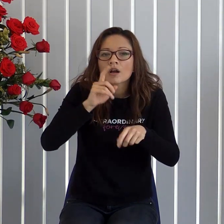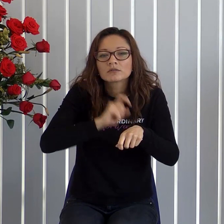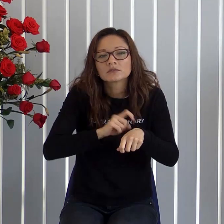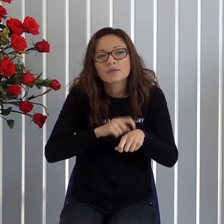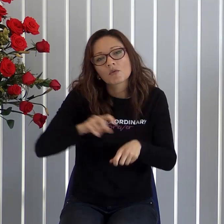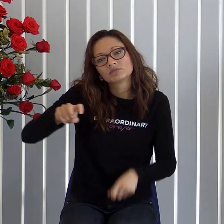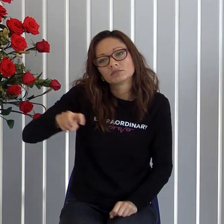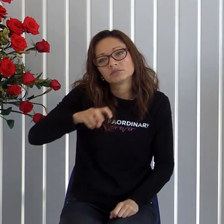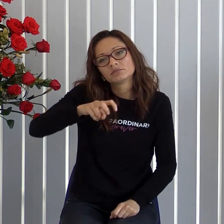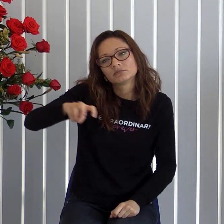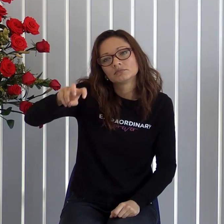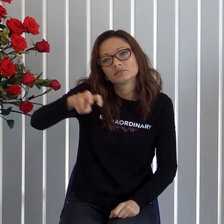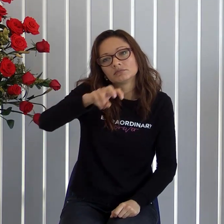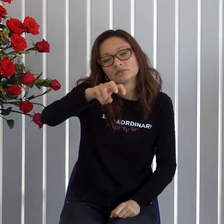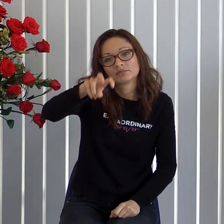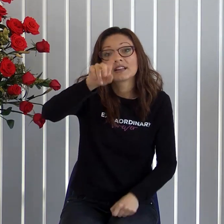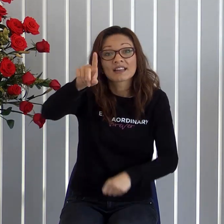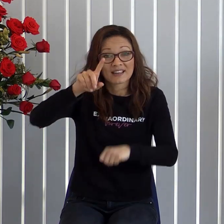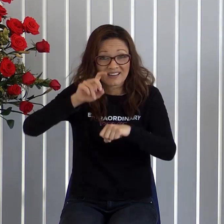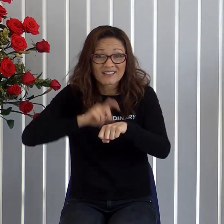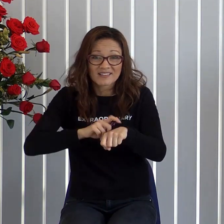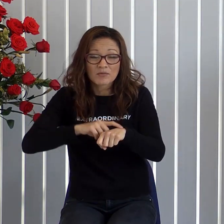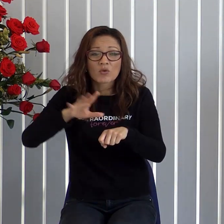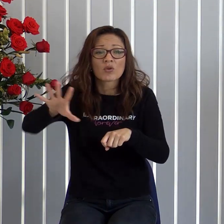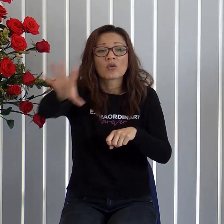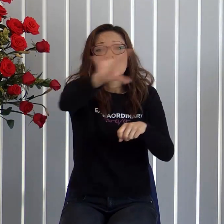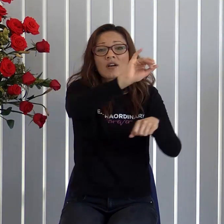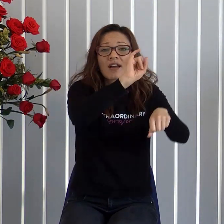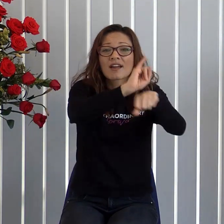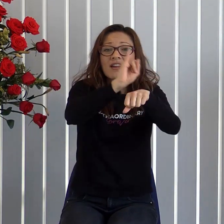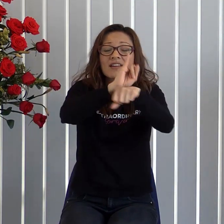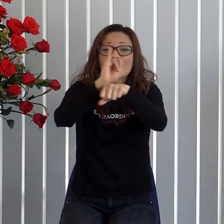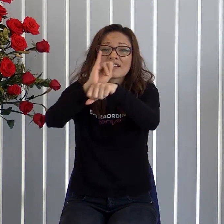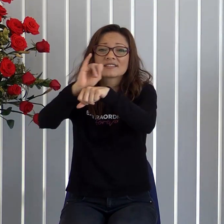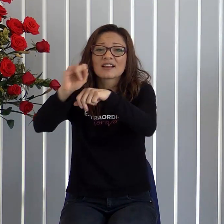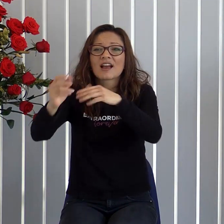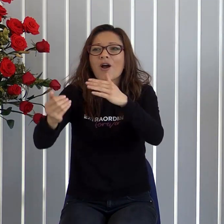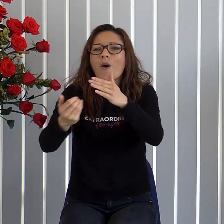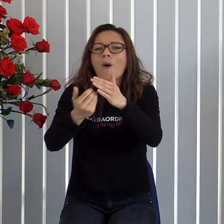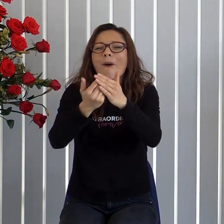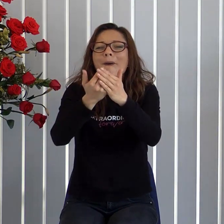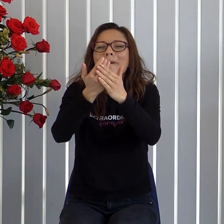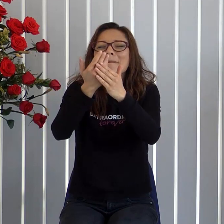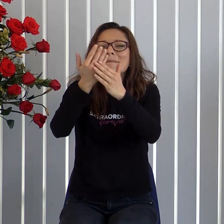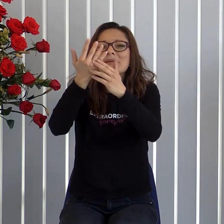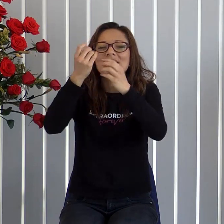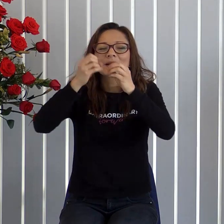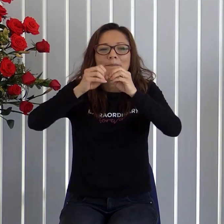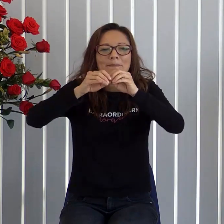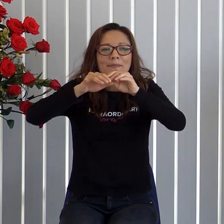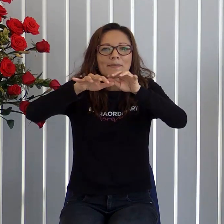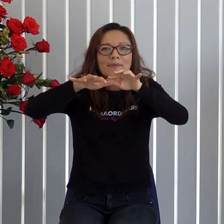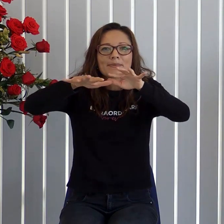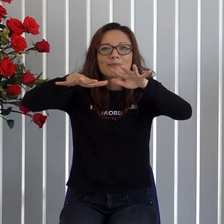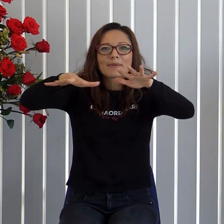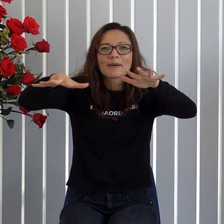misiva? Y durante ese tiempo las iglesias que empezaban a pulular, a nacer, a